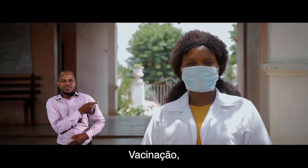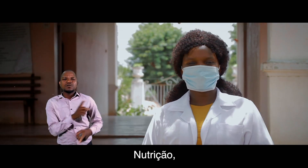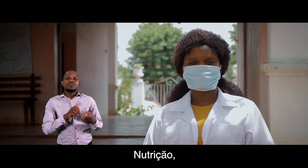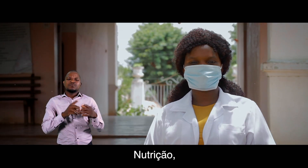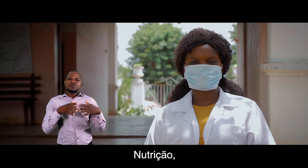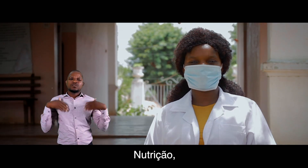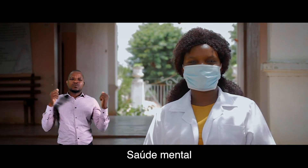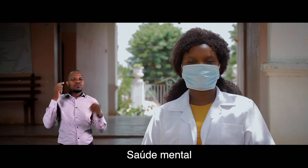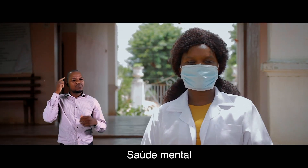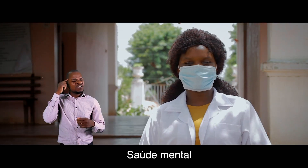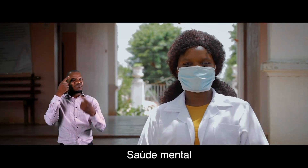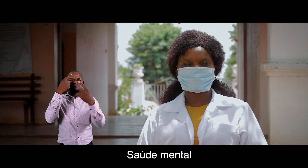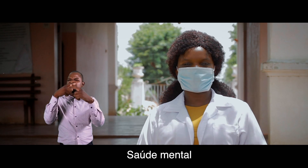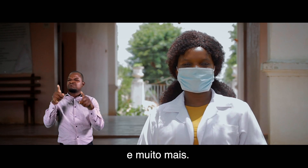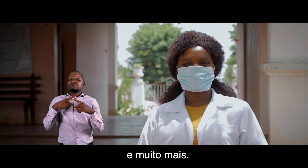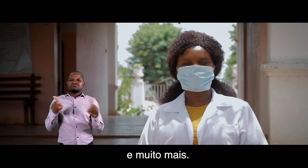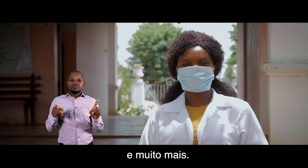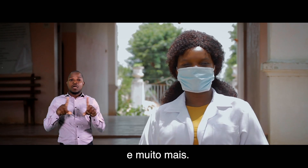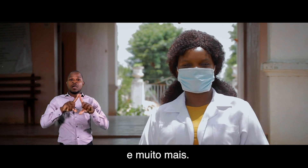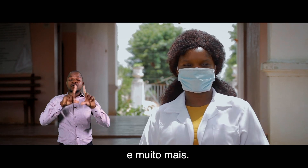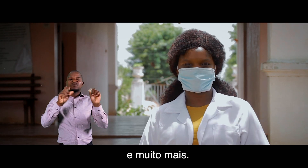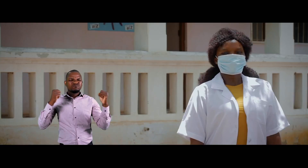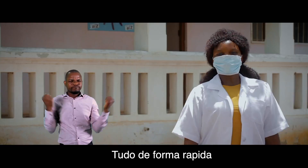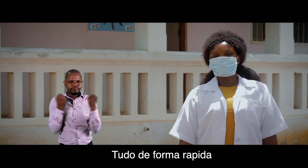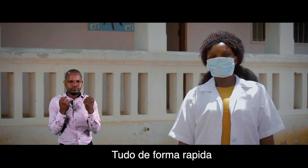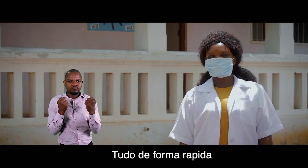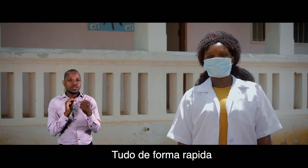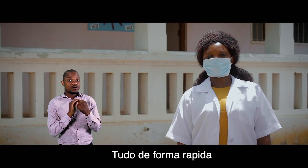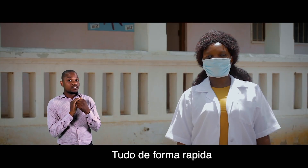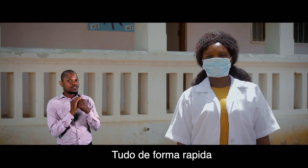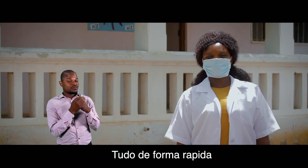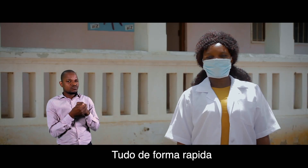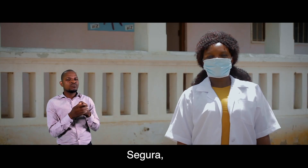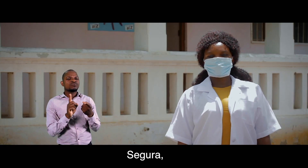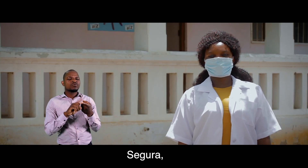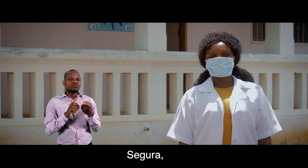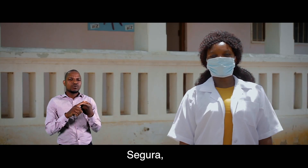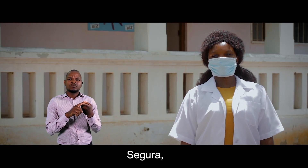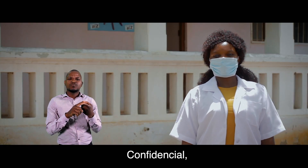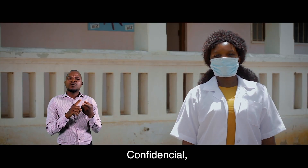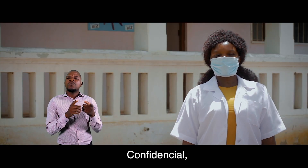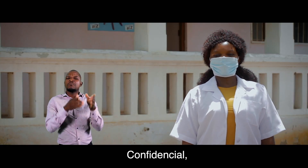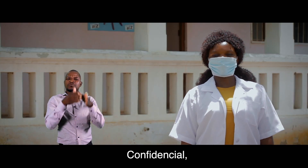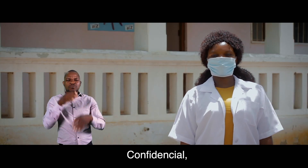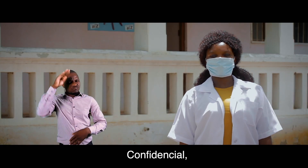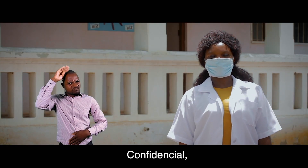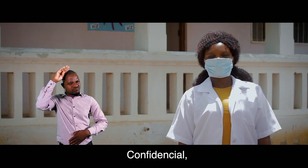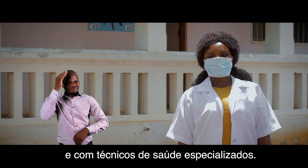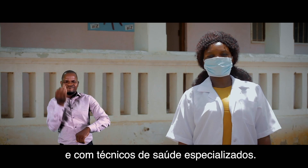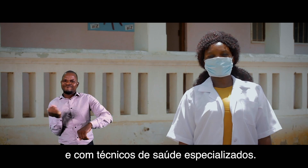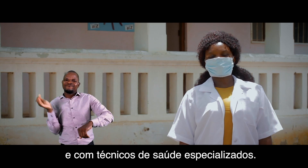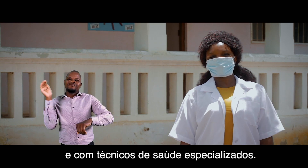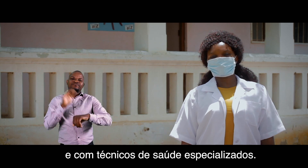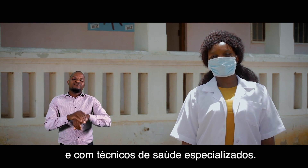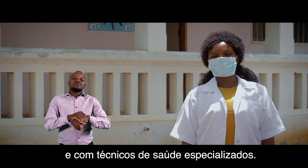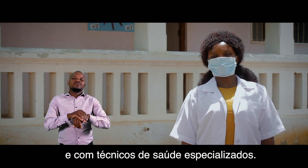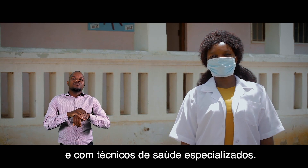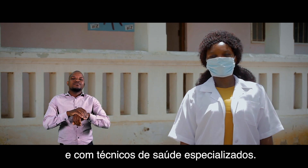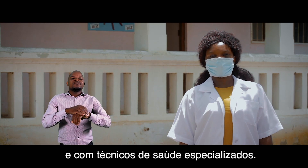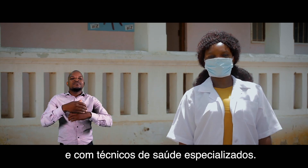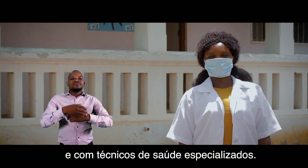vacinação, nutrição, saúde mental e muito mais. Tudo de forma rápida, segura, confidencial e com técnicos